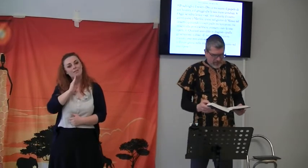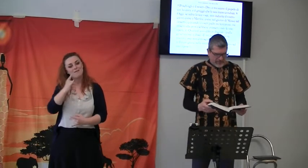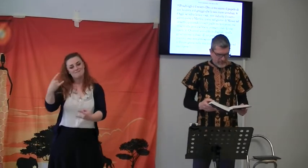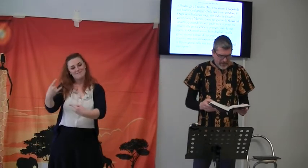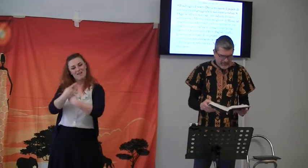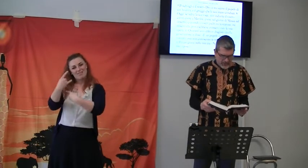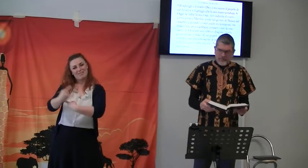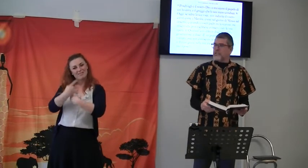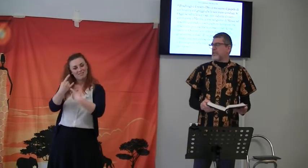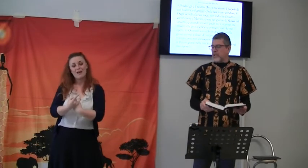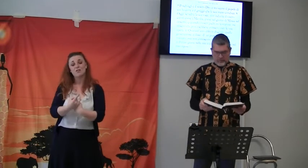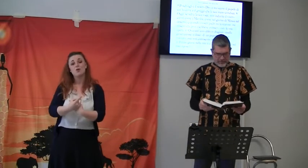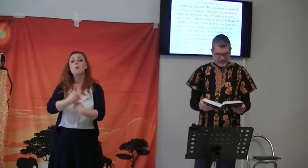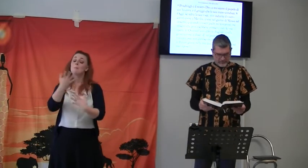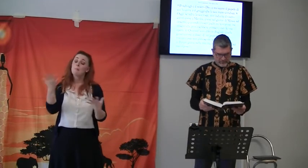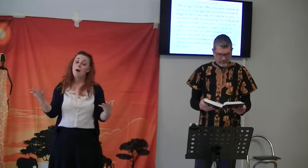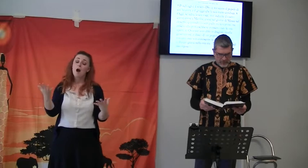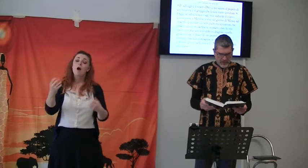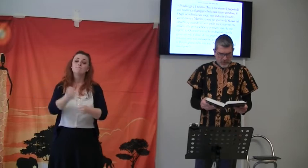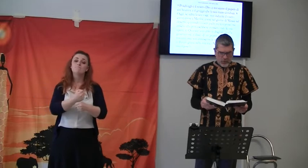prova, sebbene avessero visto le mie opere.